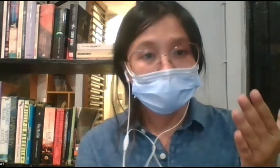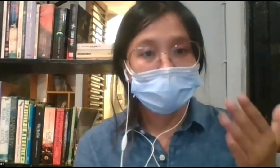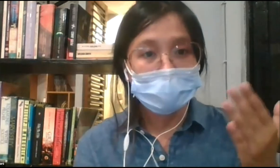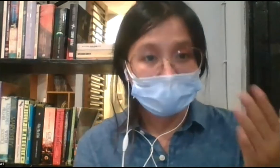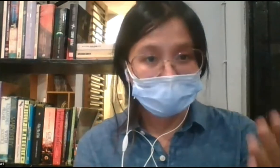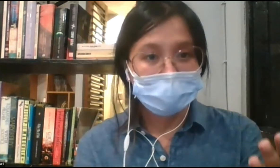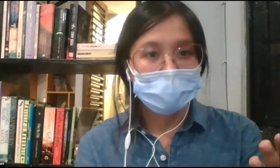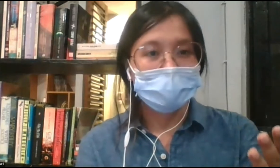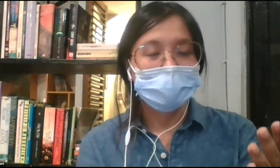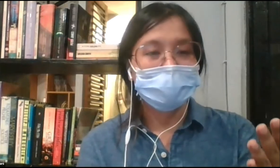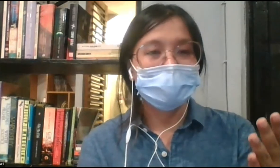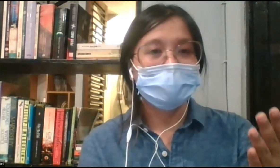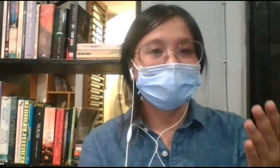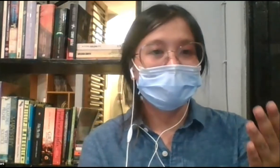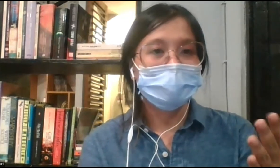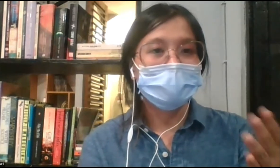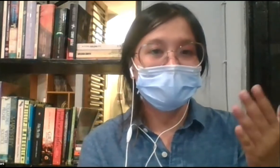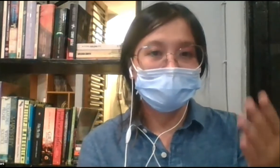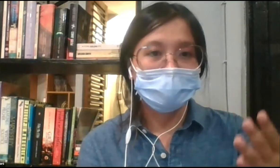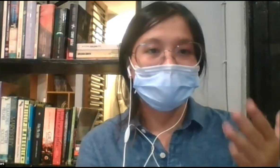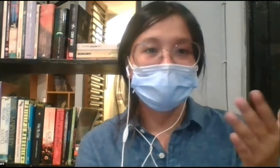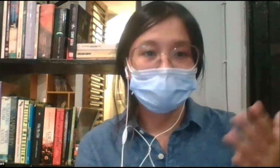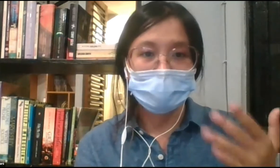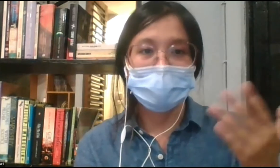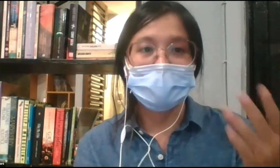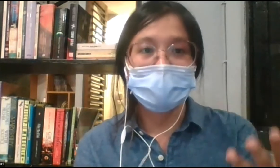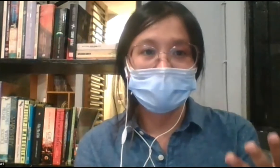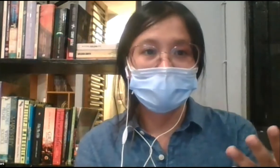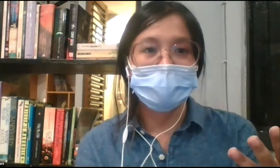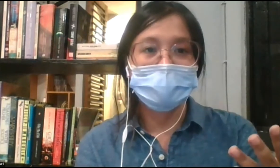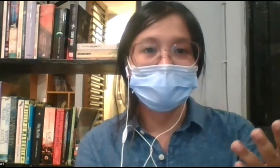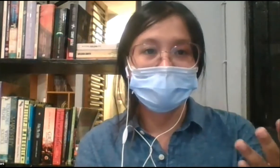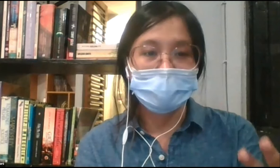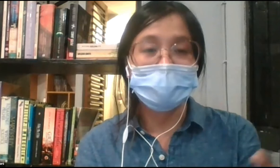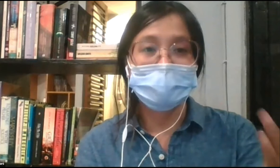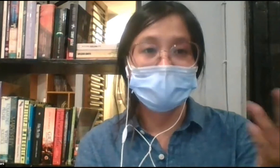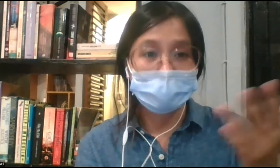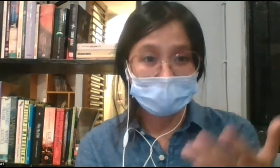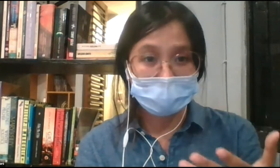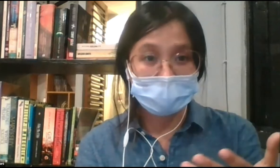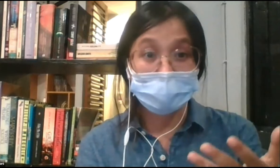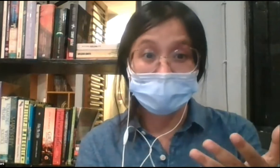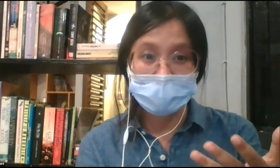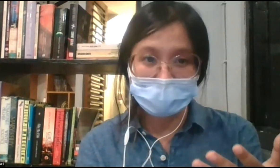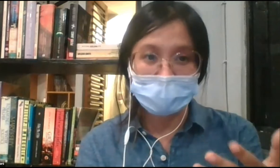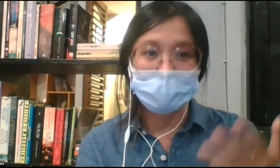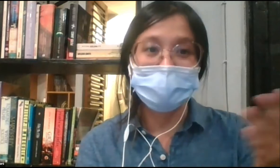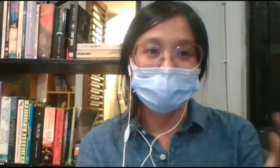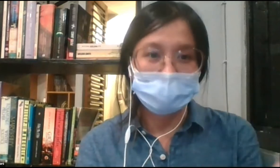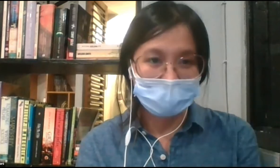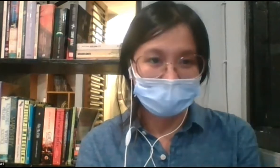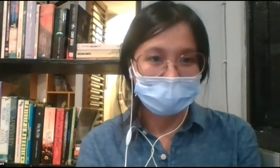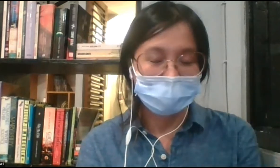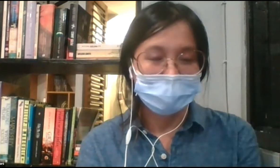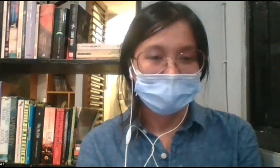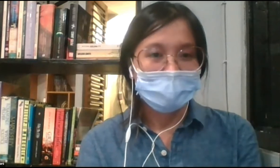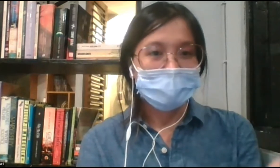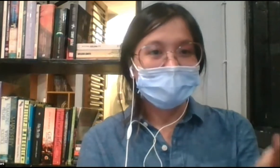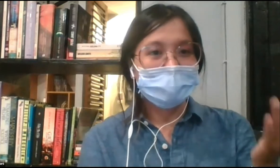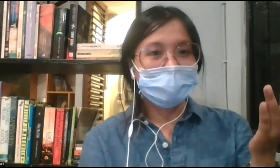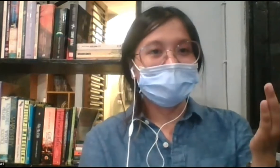kita harus kontekstual atau menyangkut isu-isu atau persoalan yang sedang ramai diperbincangkan atau